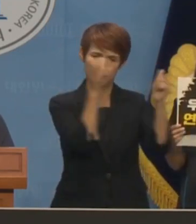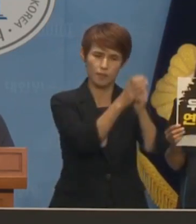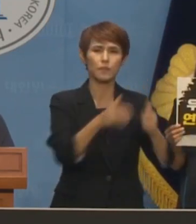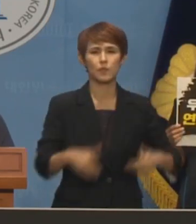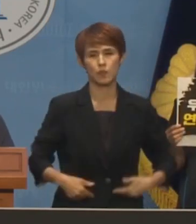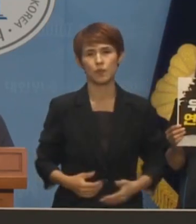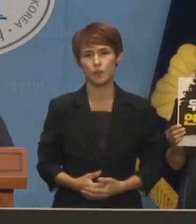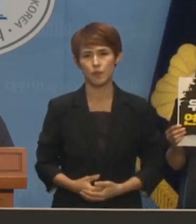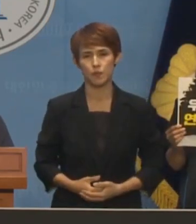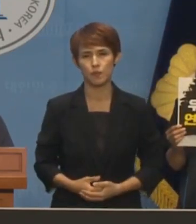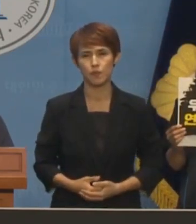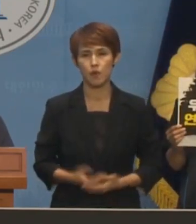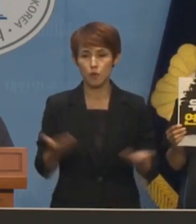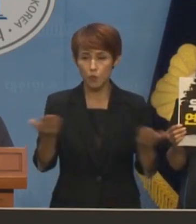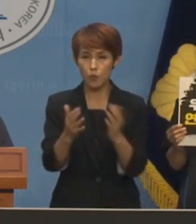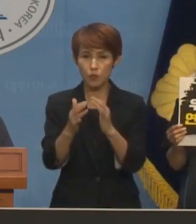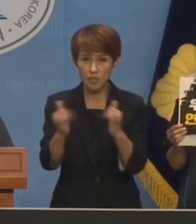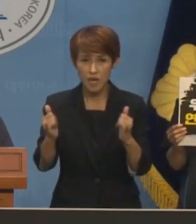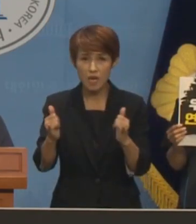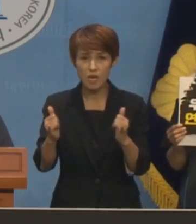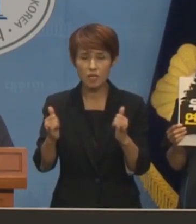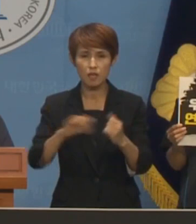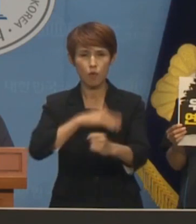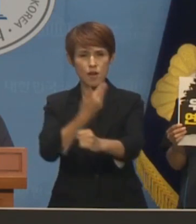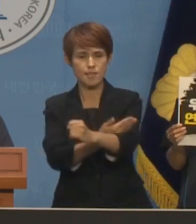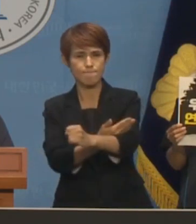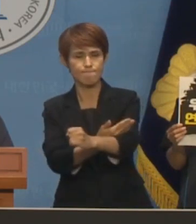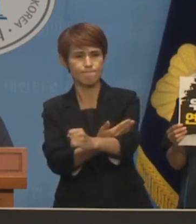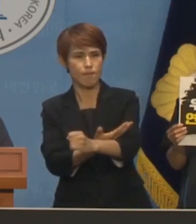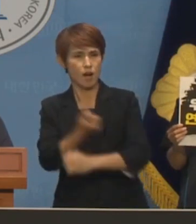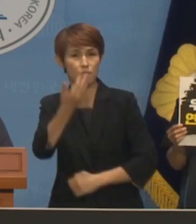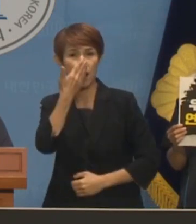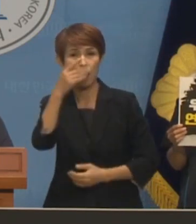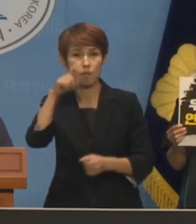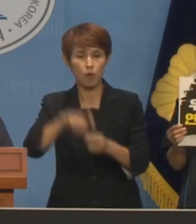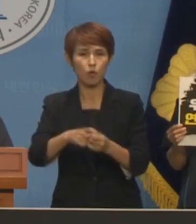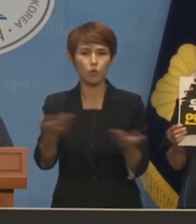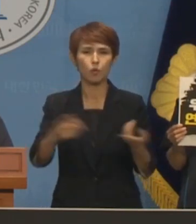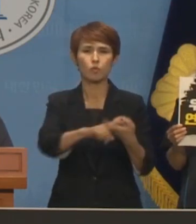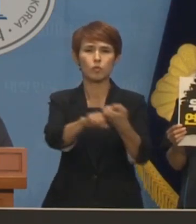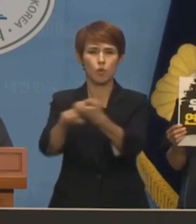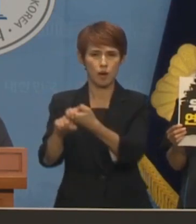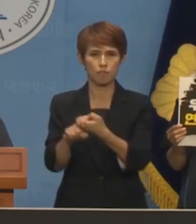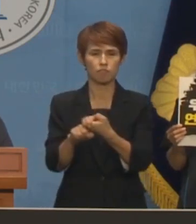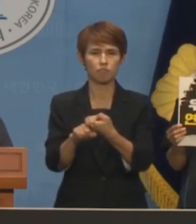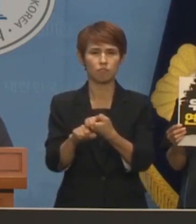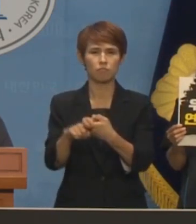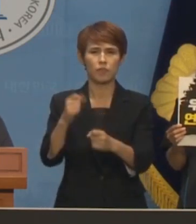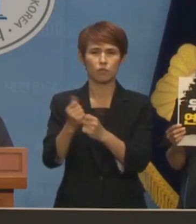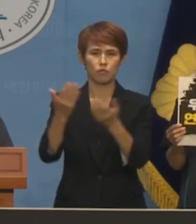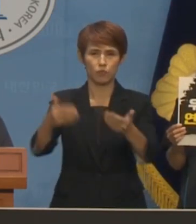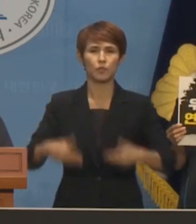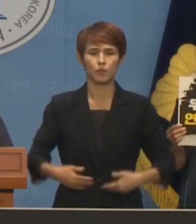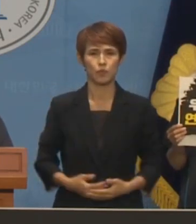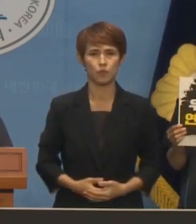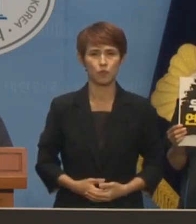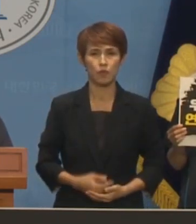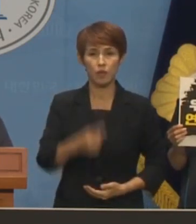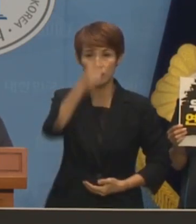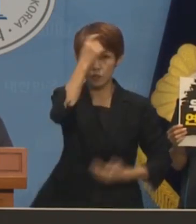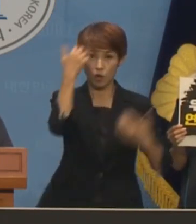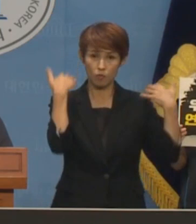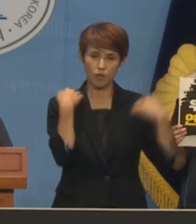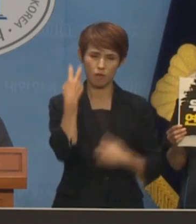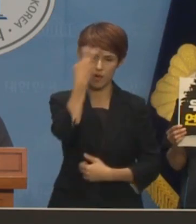또한 노동자들이 집단적으로 권리를 찾아갈 수 있도록 노동조합이 지켜져야 합니다 정부가 관리 감독을